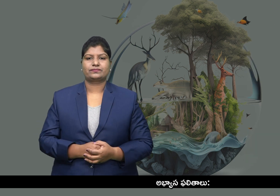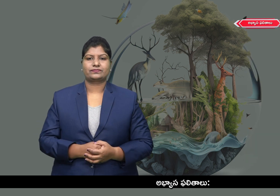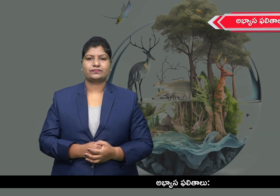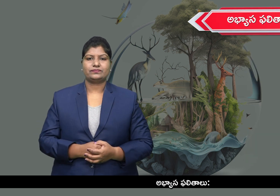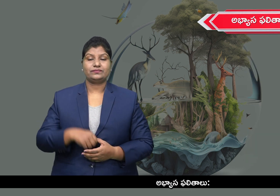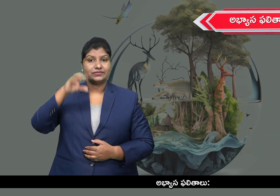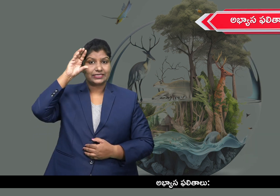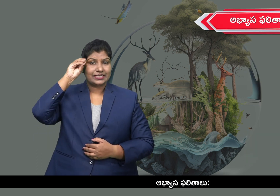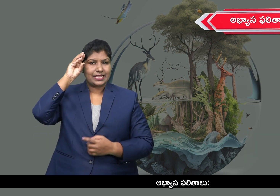అభ్యాస ఫలితాలు.